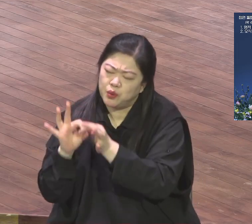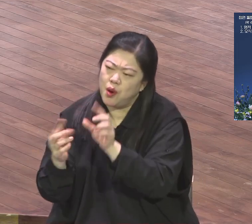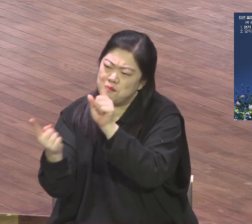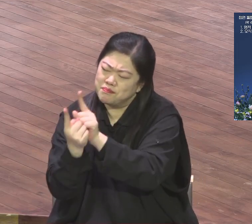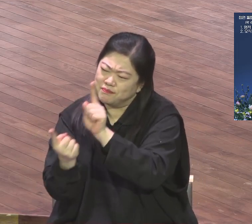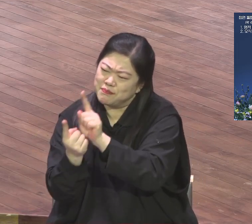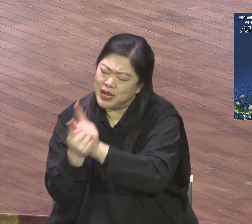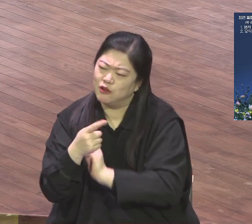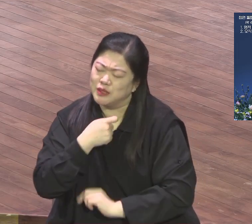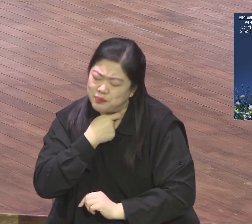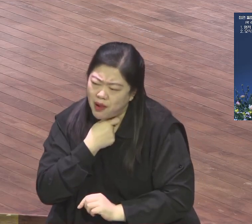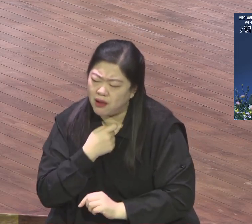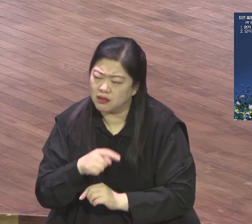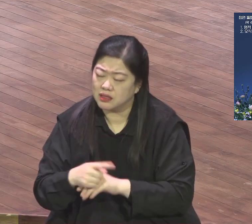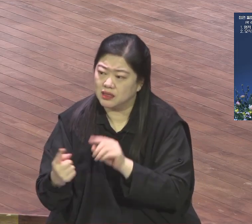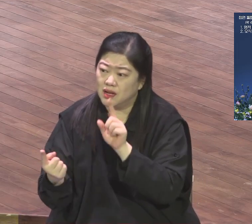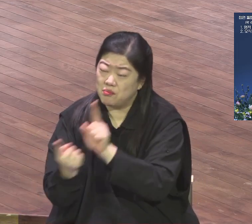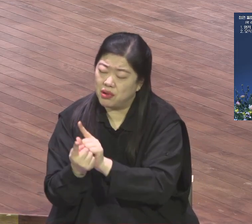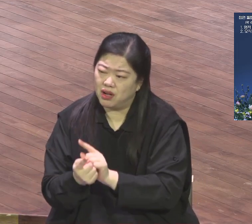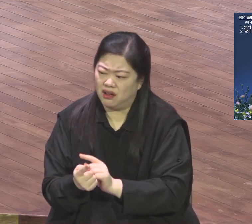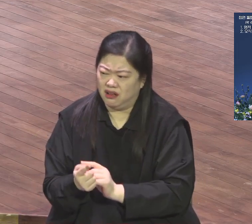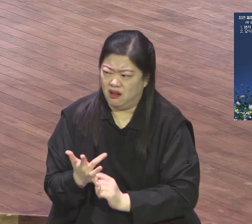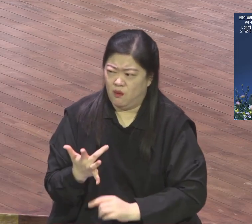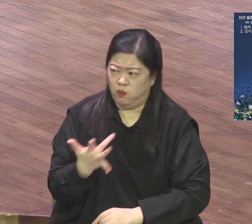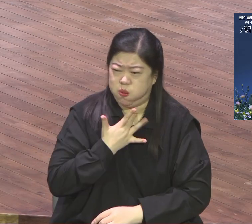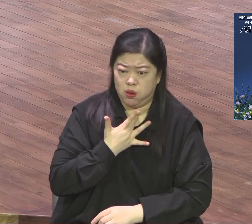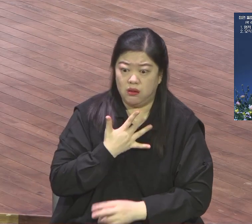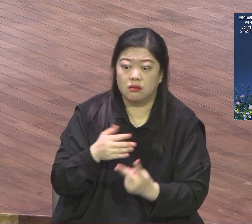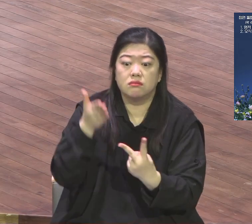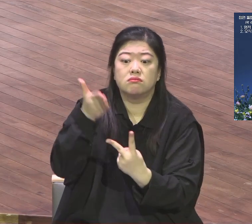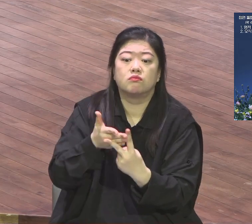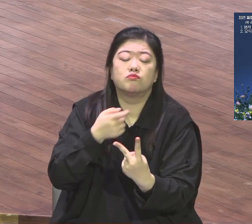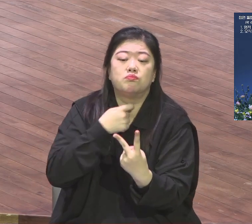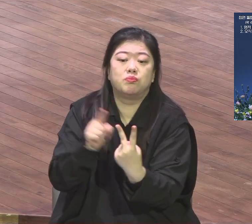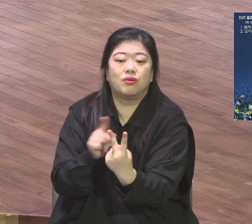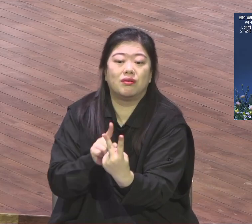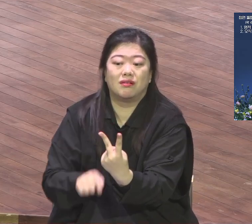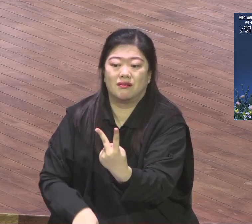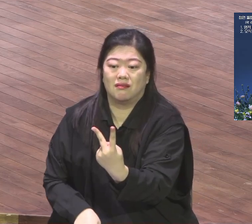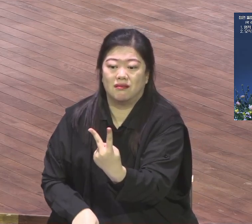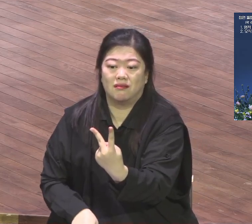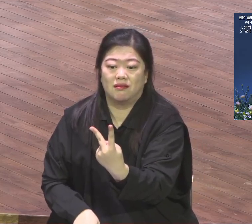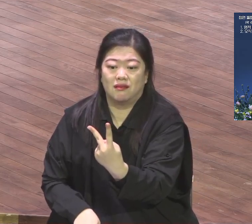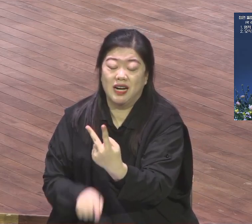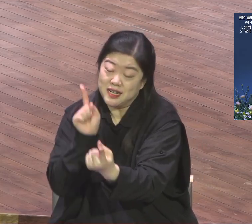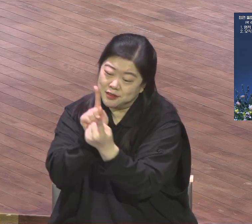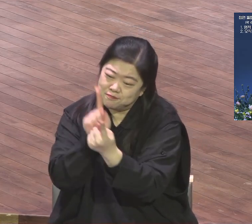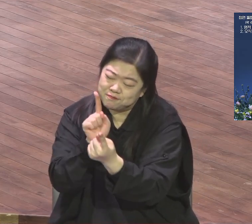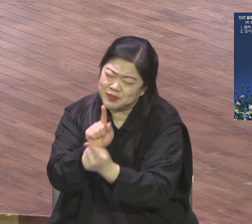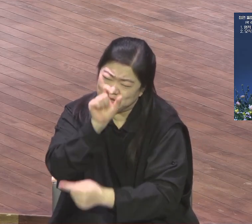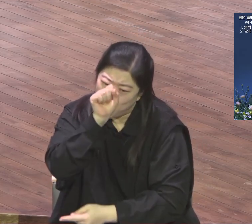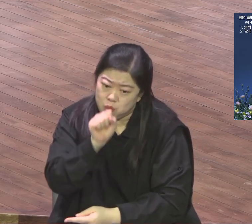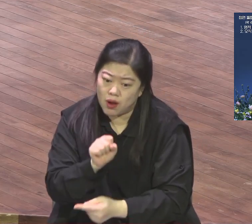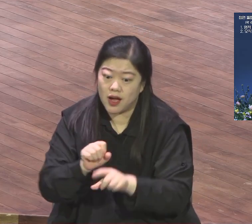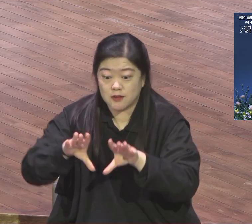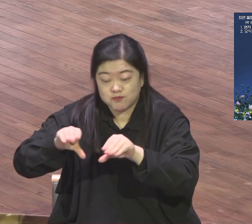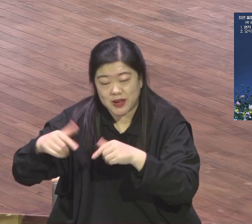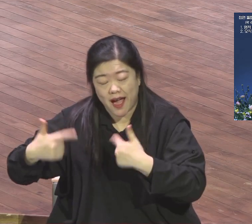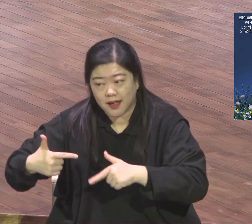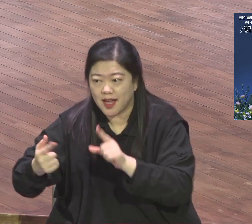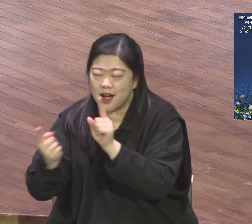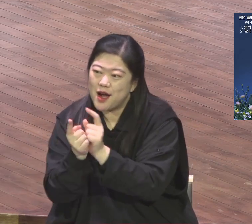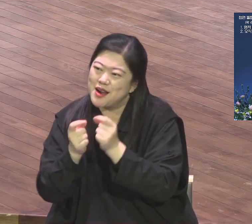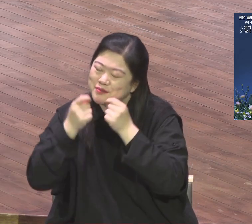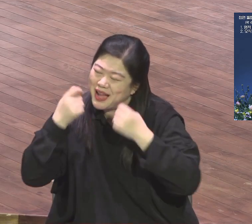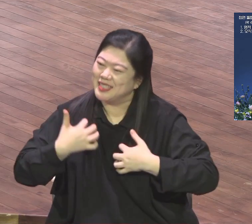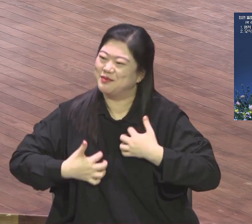마음이 전부 다 오직 예수가 되기 때문에 그런 거예요. 오직 예수가 되는 사람들은 환경사건 보고